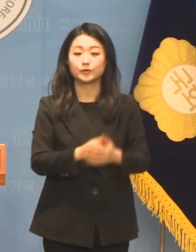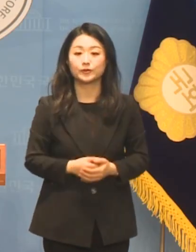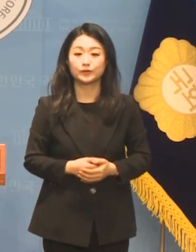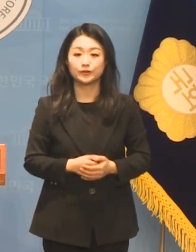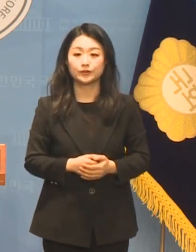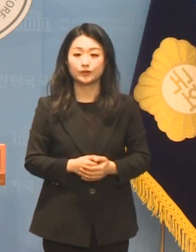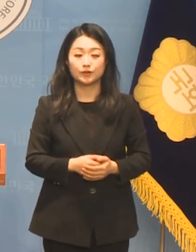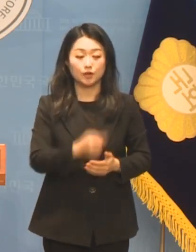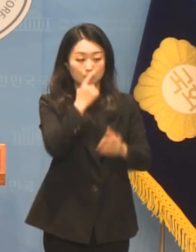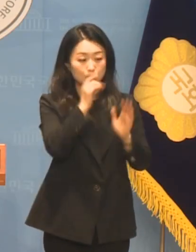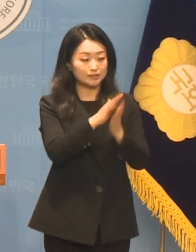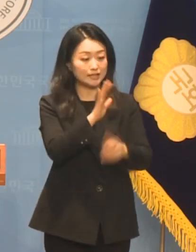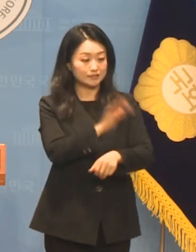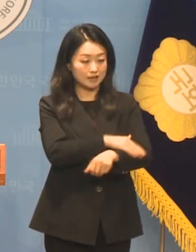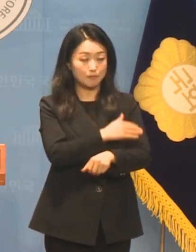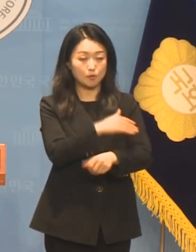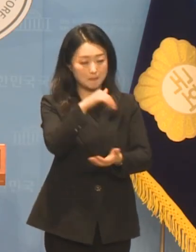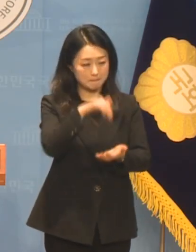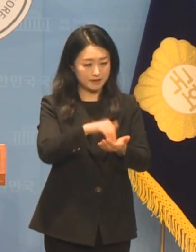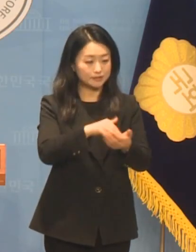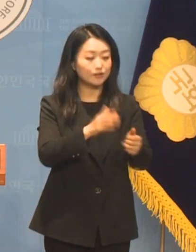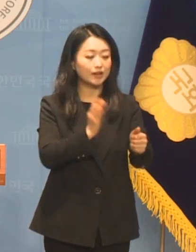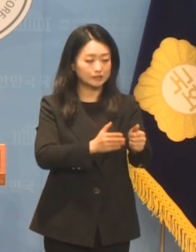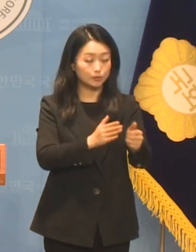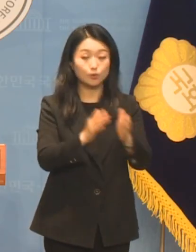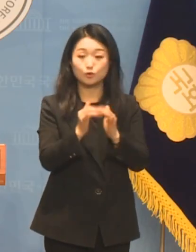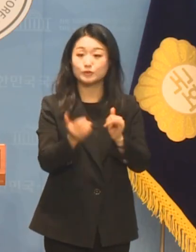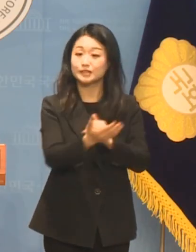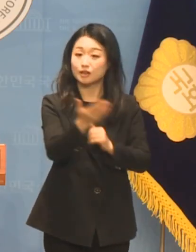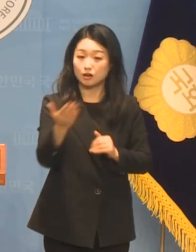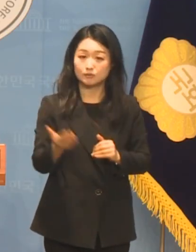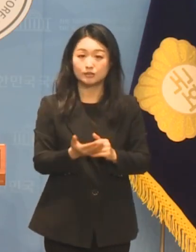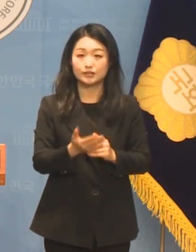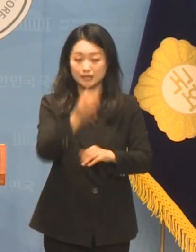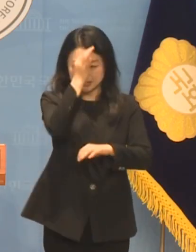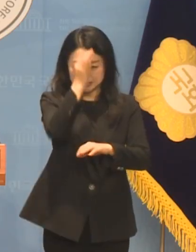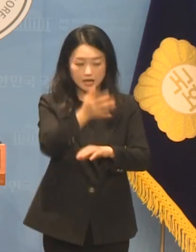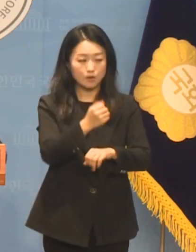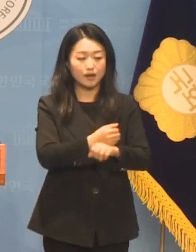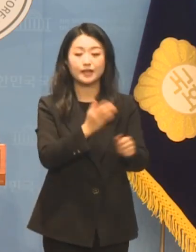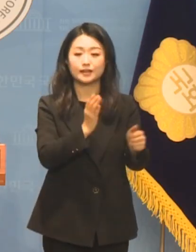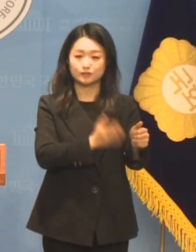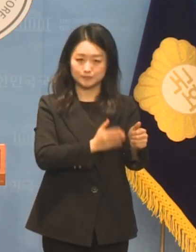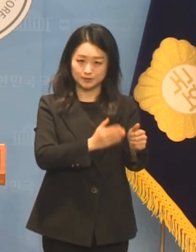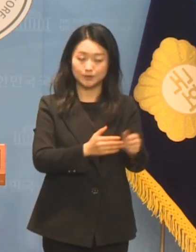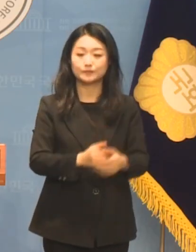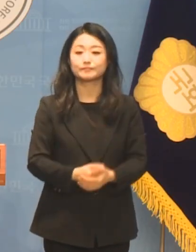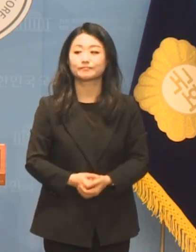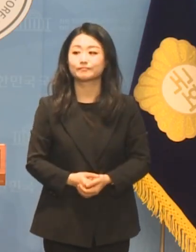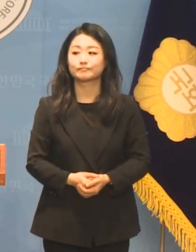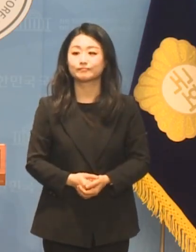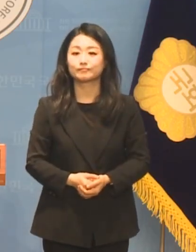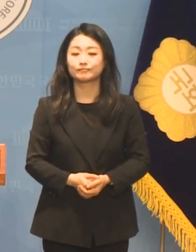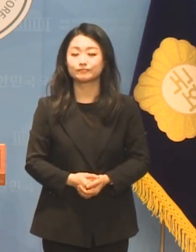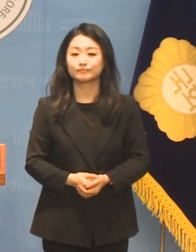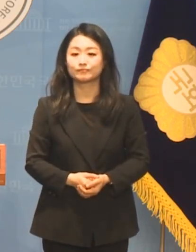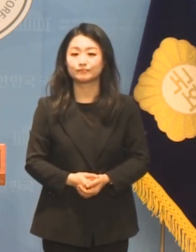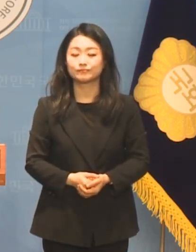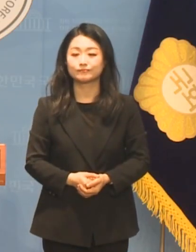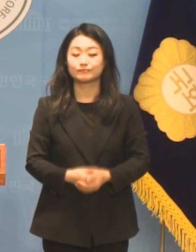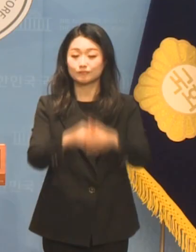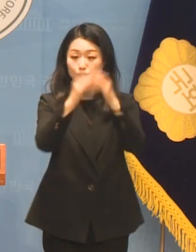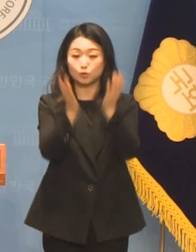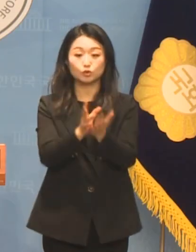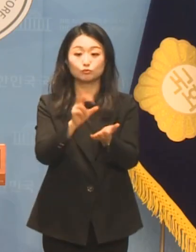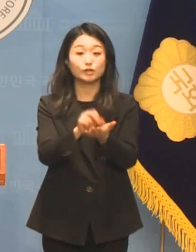이제라도 본인의 잘못을 반성하고 국민들에게 석고대죄하는 시간을 갖길 바랍니다. 모든